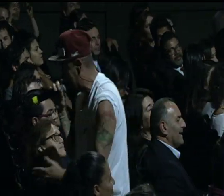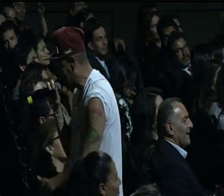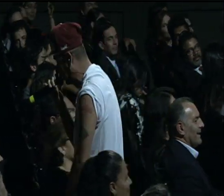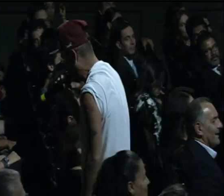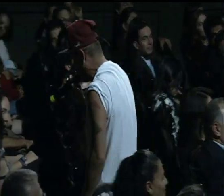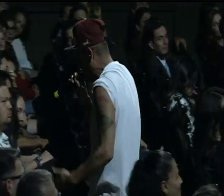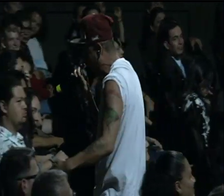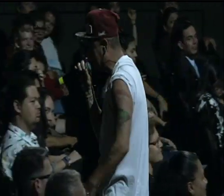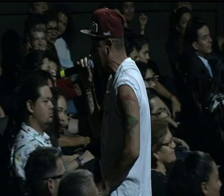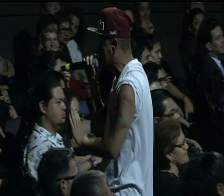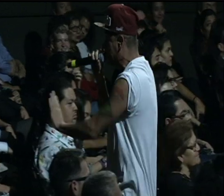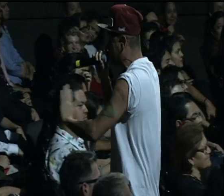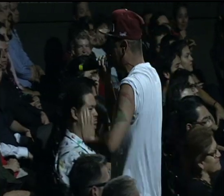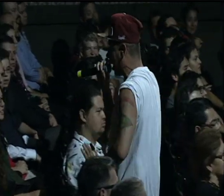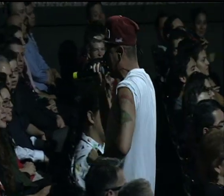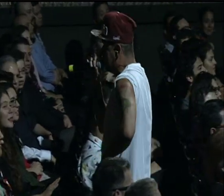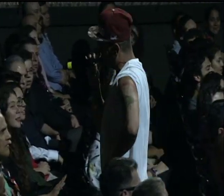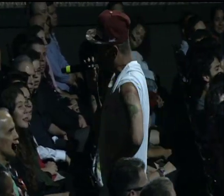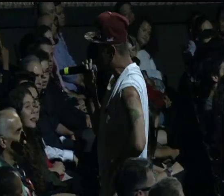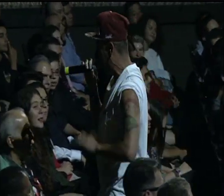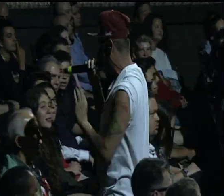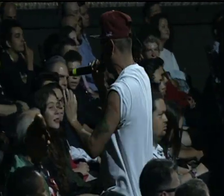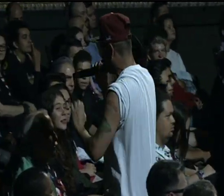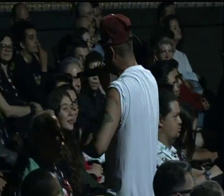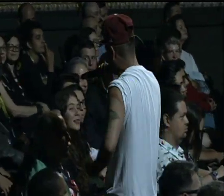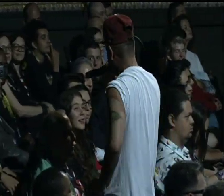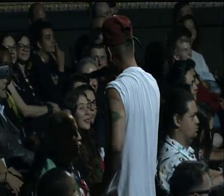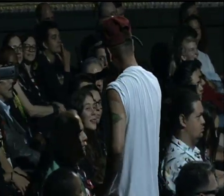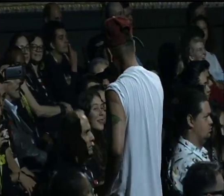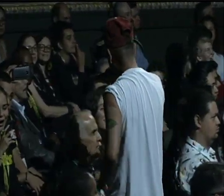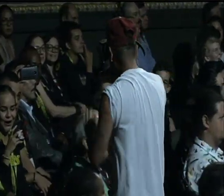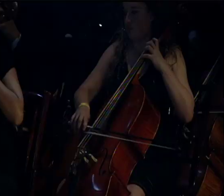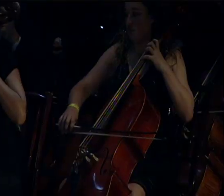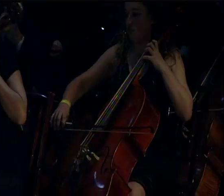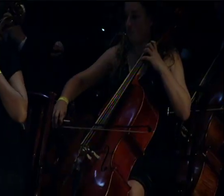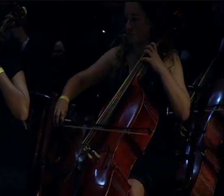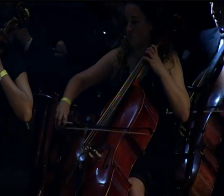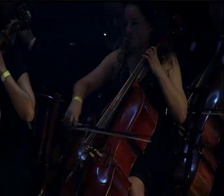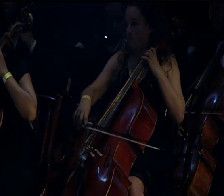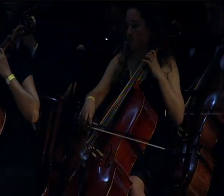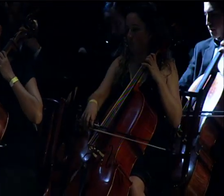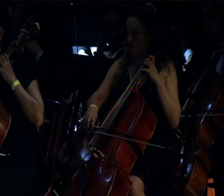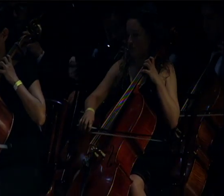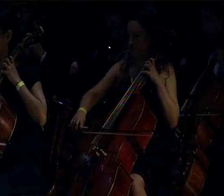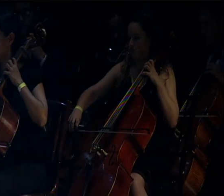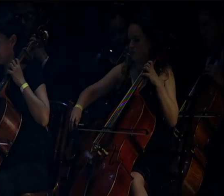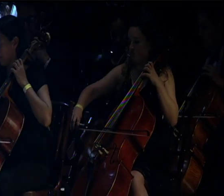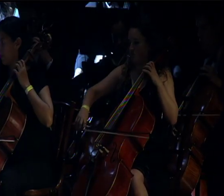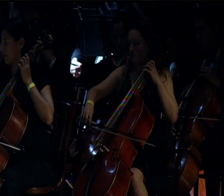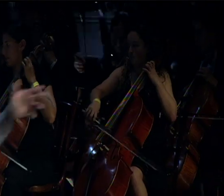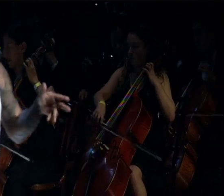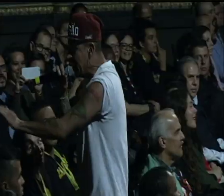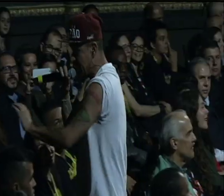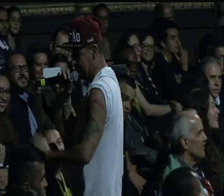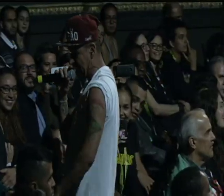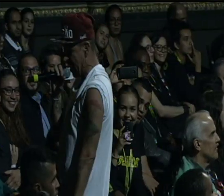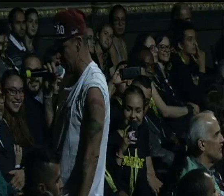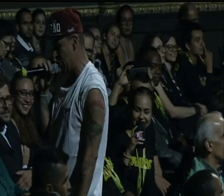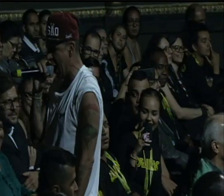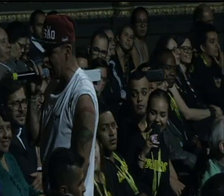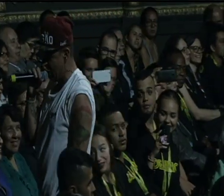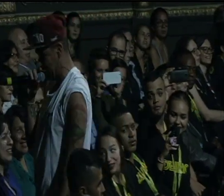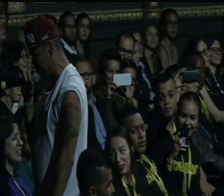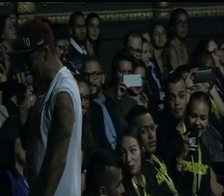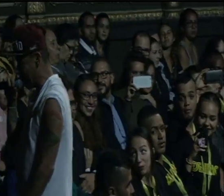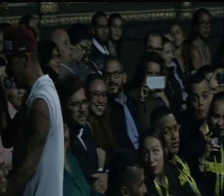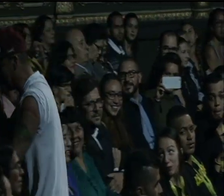esta lengua se vuelve un break. Cheque, sin duda no empieces a disimular. Figura, quiero ser el primer titular. Comienza a